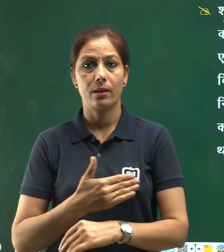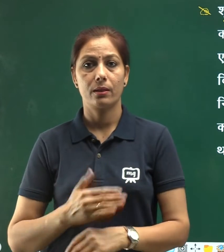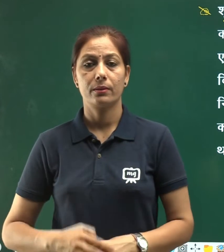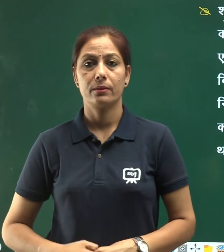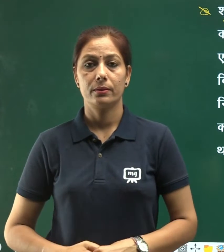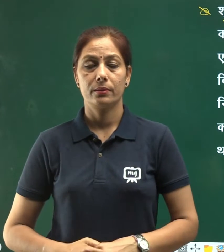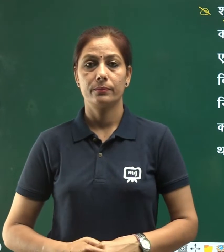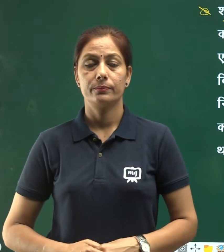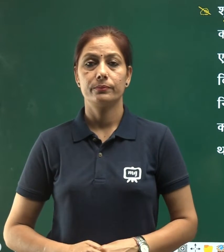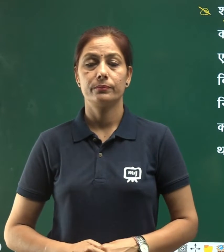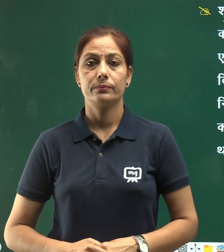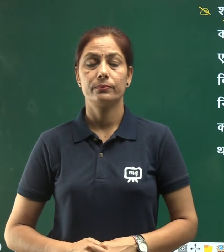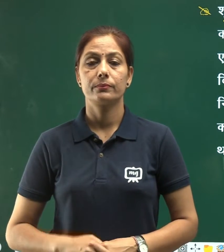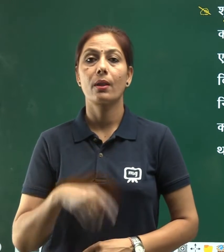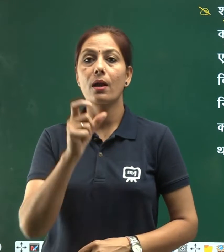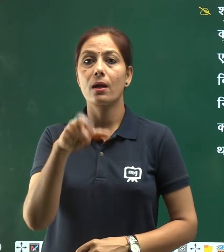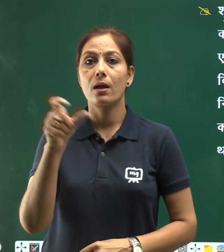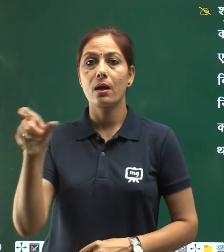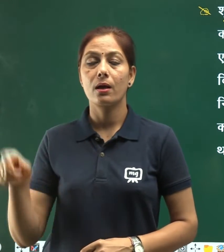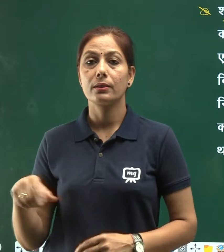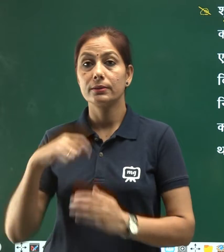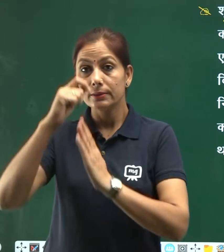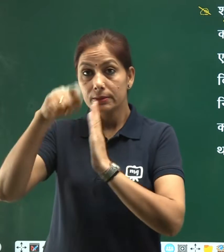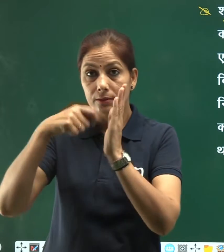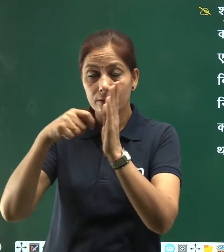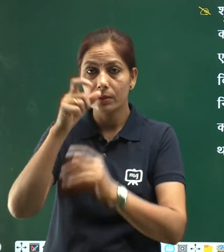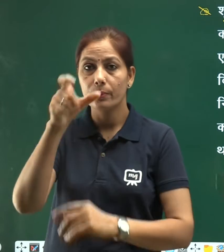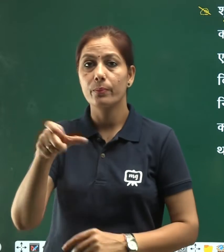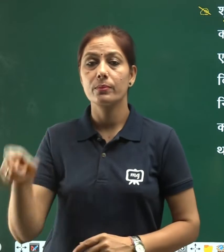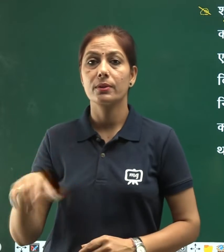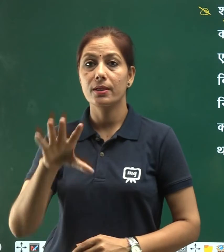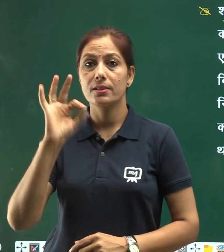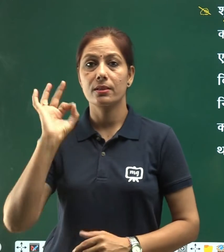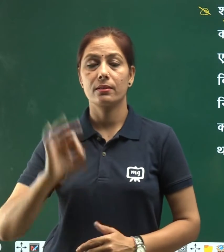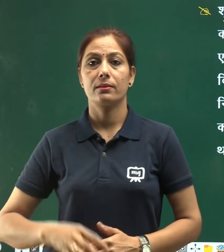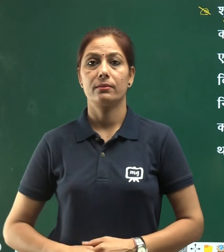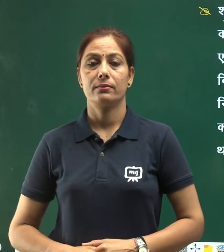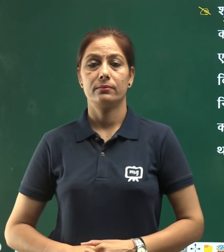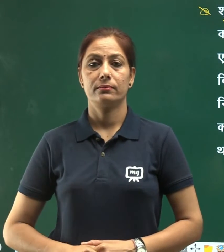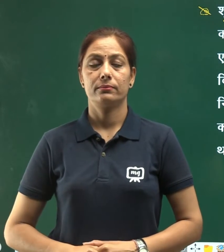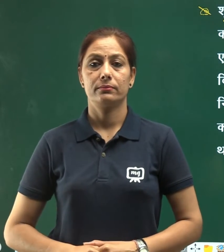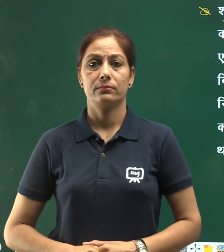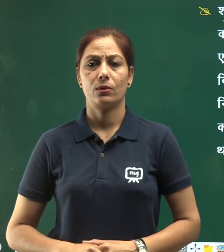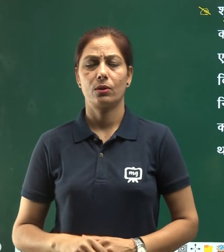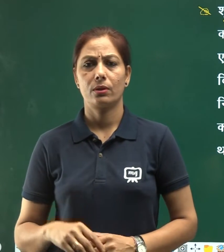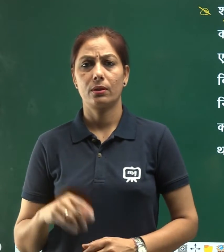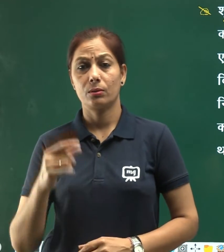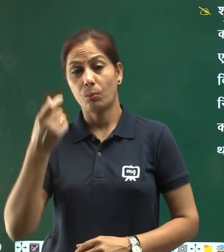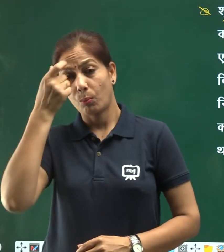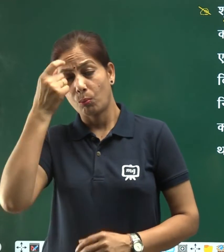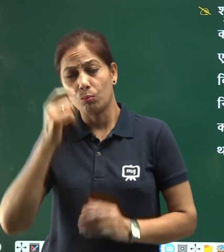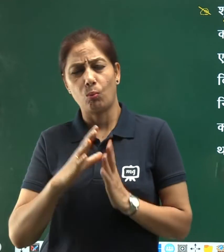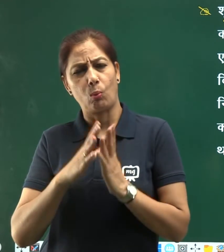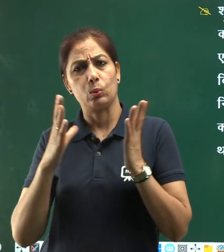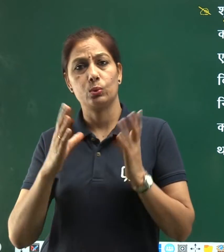कलाकारों का चयन एक मुश्किल कार्य था,